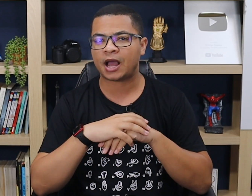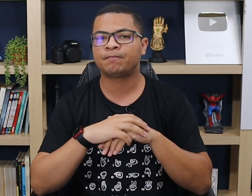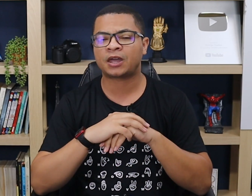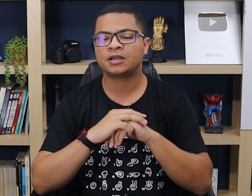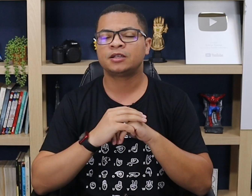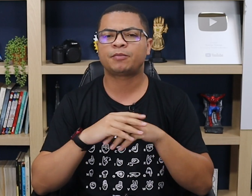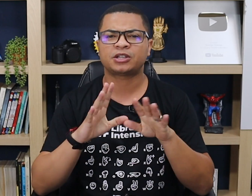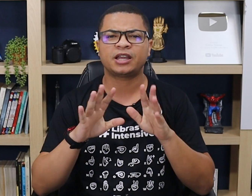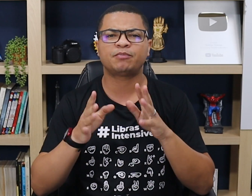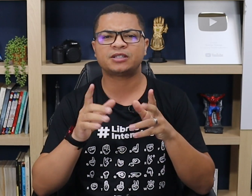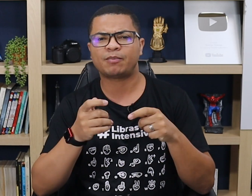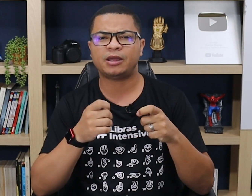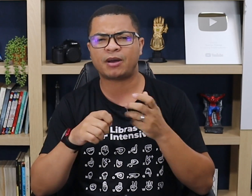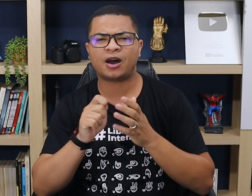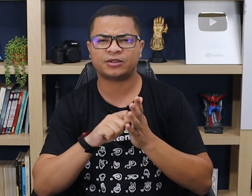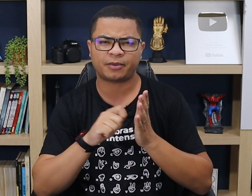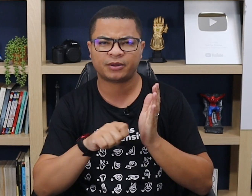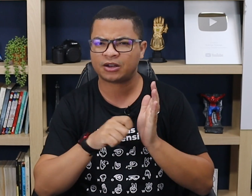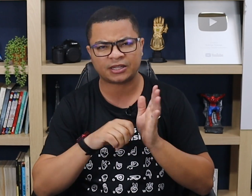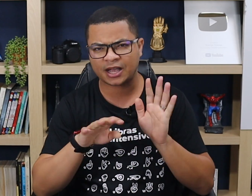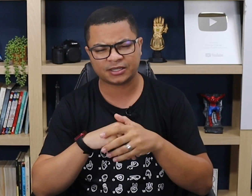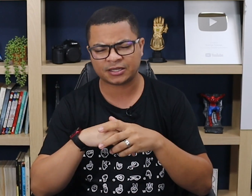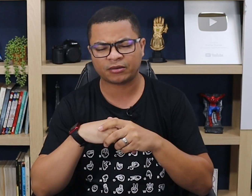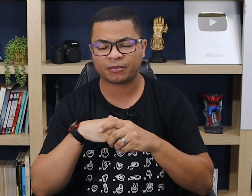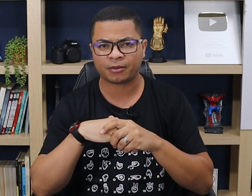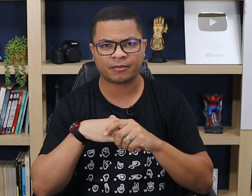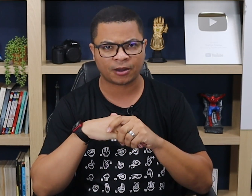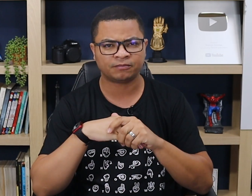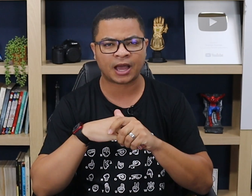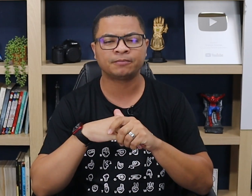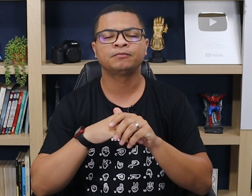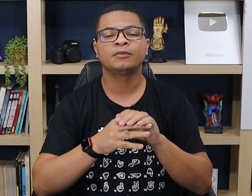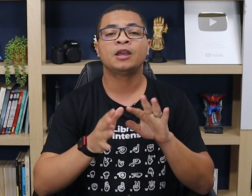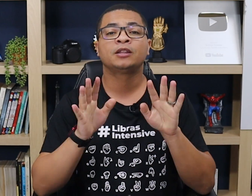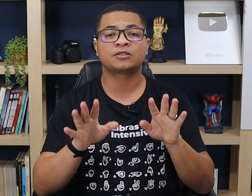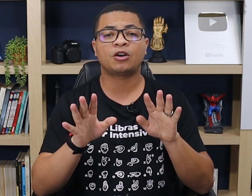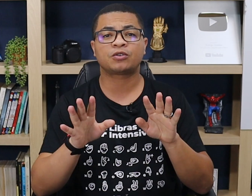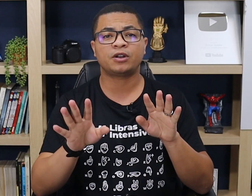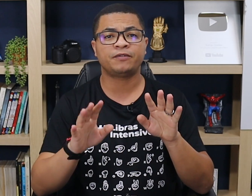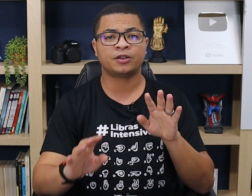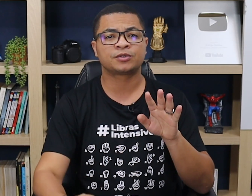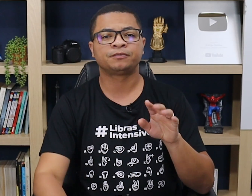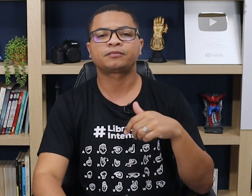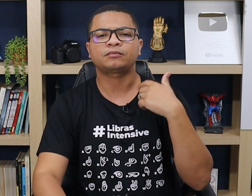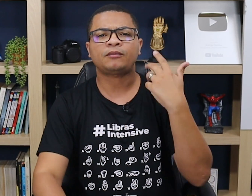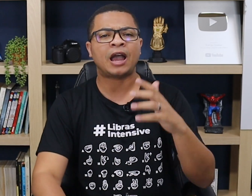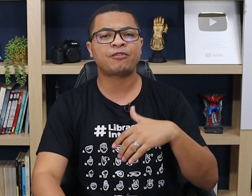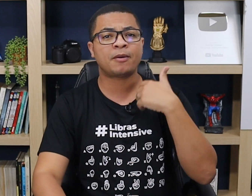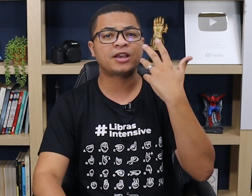pegar tá você pode até depois da Play pausa para poder anotar se quiser não tem problema tá então sinal de coronavírus a forma